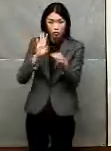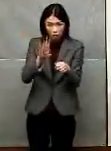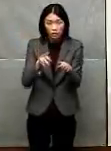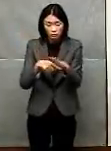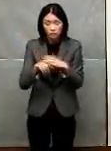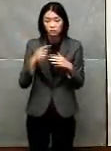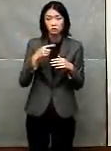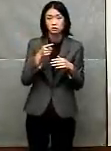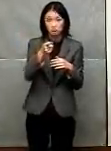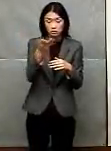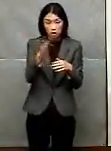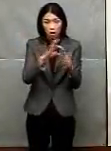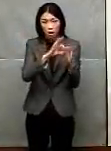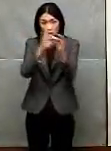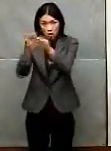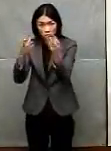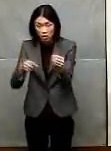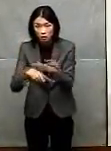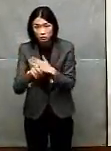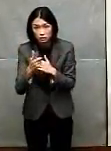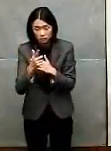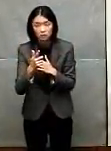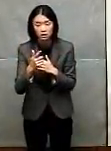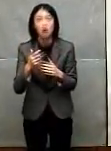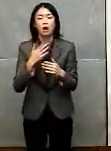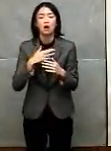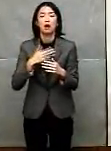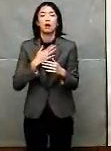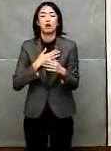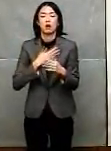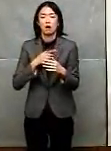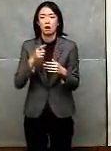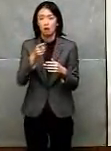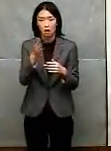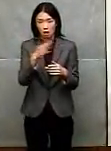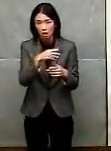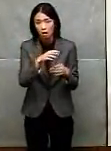たということですね。 はい、はい、